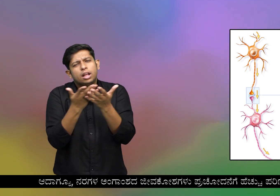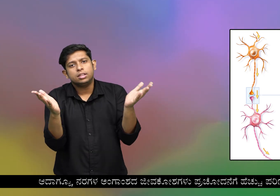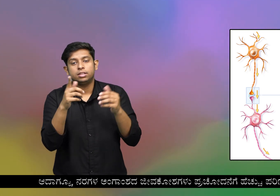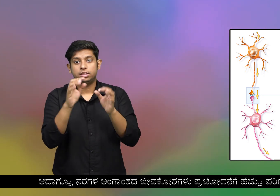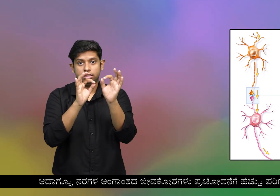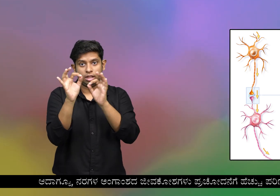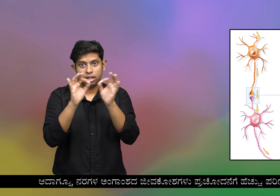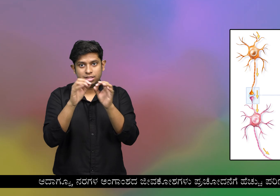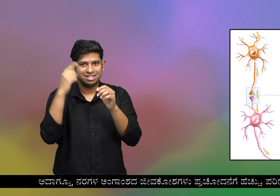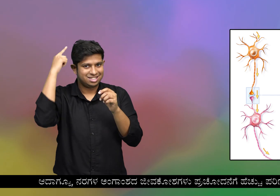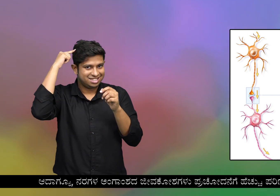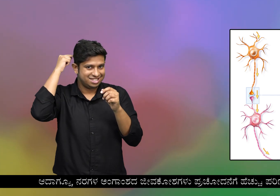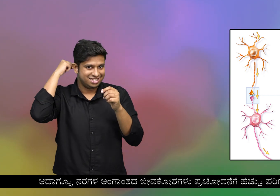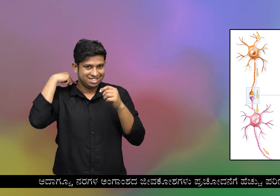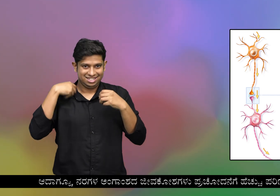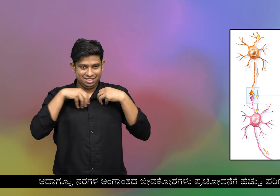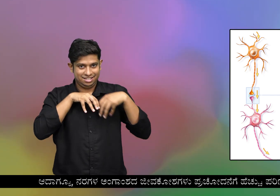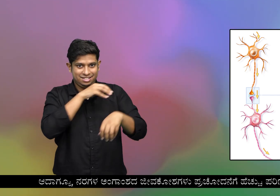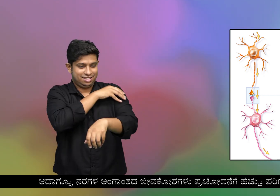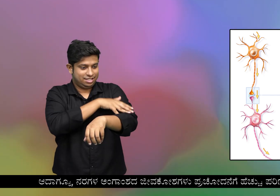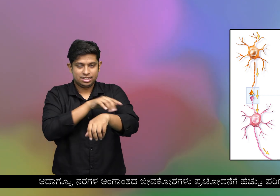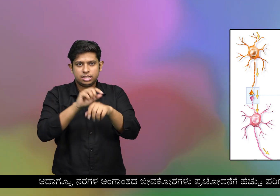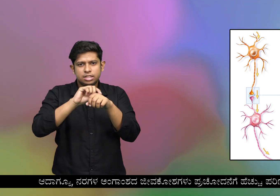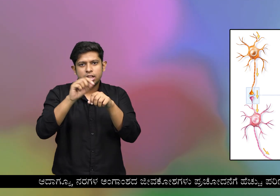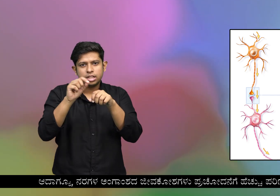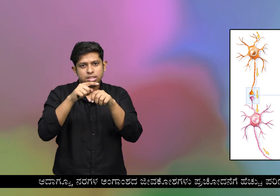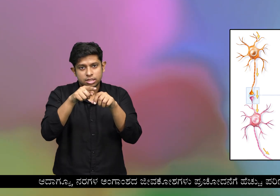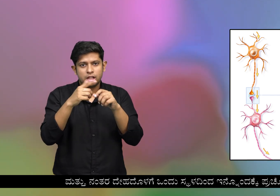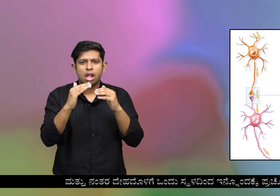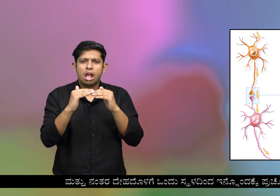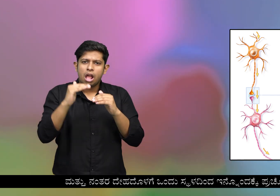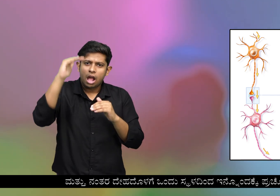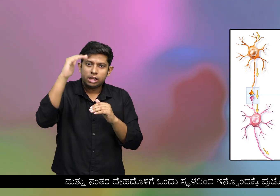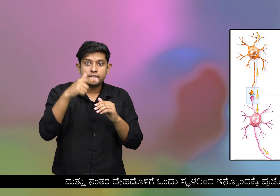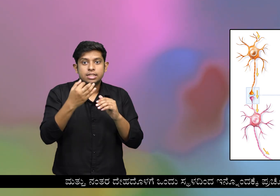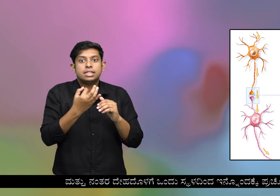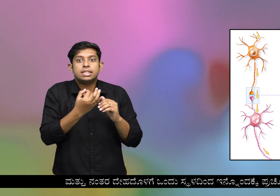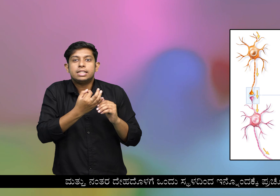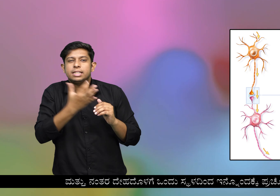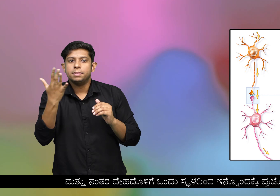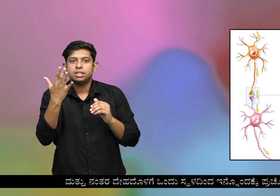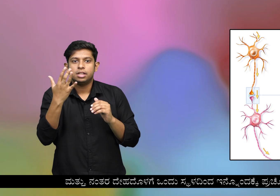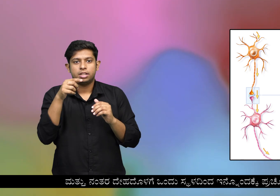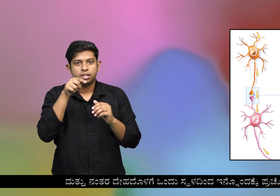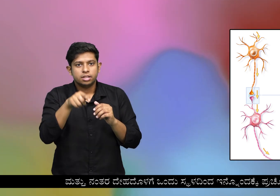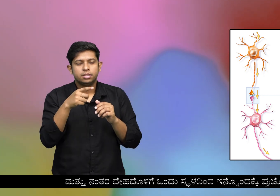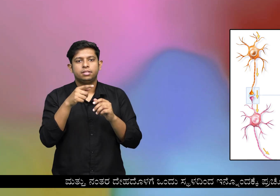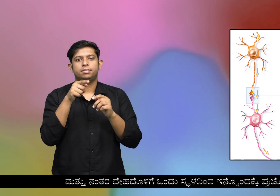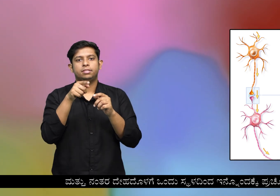ಅಂಗಾಂಶದ ಜೀವಕೋಶಗಳು ಪ್ರಚೋದನೆಗೆ ಹೆಚ್ಚು ಪರಿಣಿತಿಯನ್ನು ಹೊಂದಿವೆ ಮತ್ತು ನಂತರ ದೇಹದೊಳಗೆ ಒಂದು ಸ್ಥಳದಿಂದ